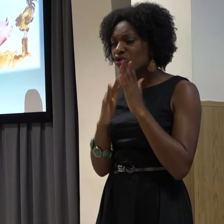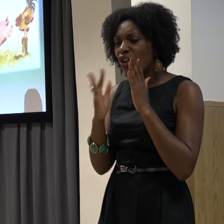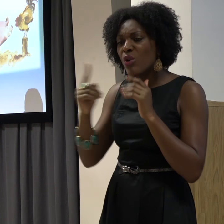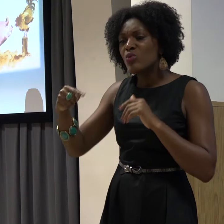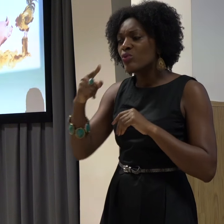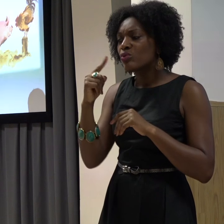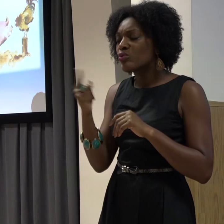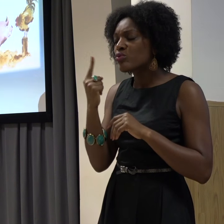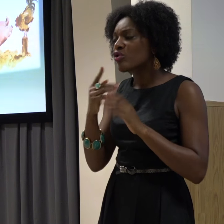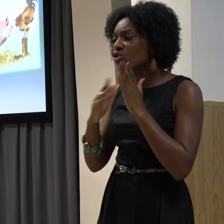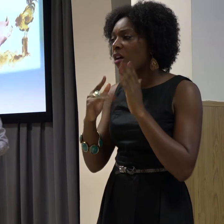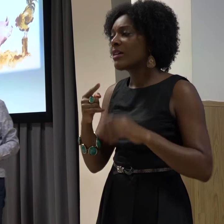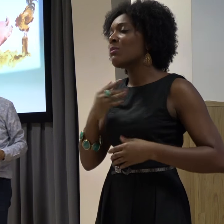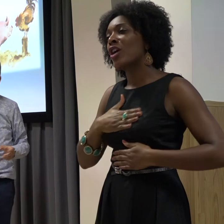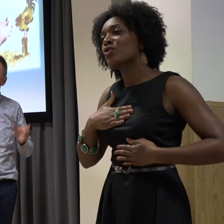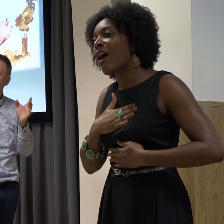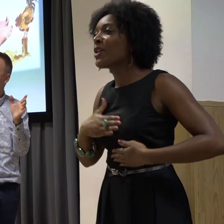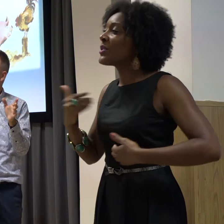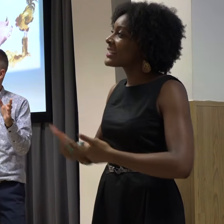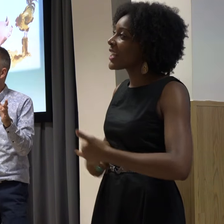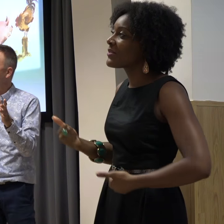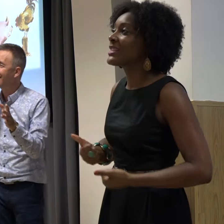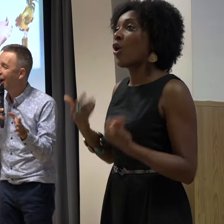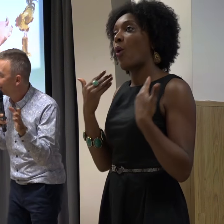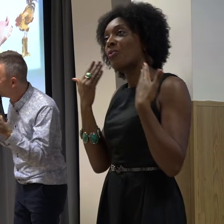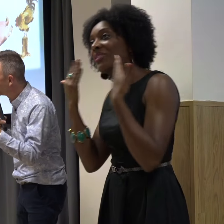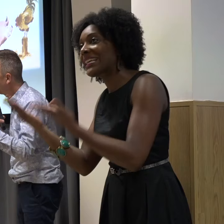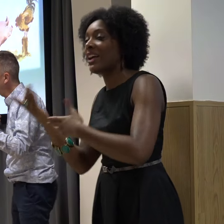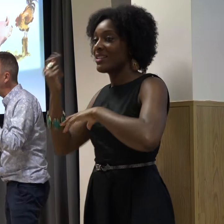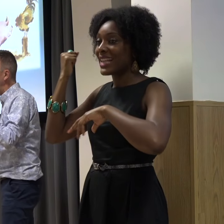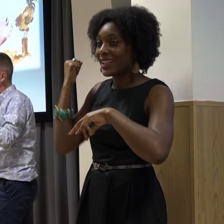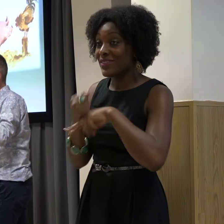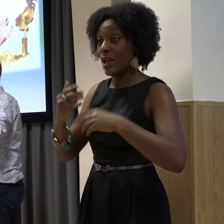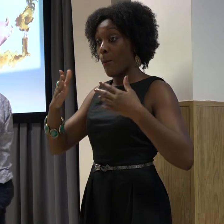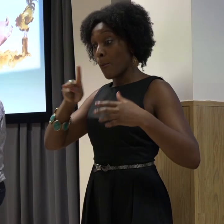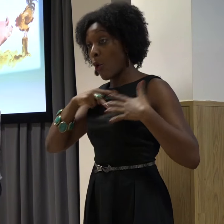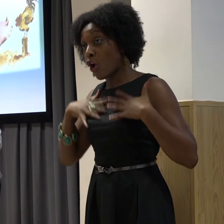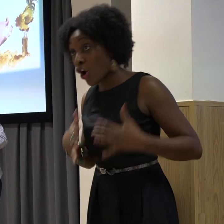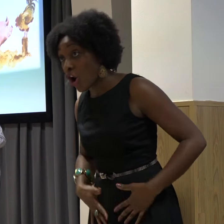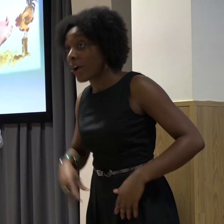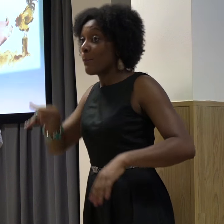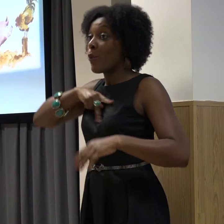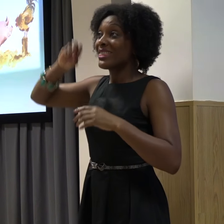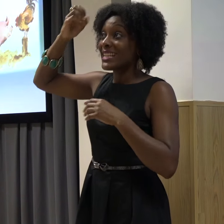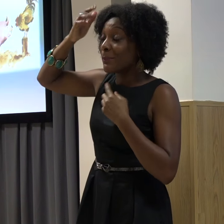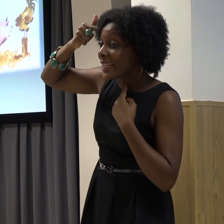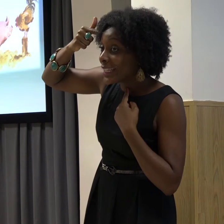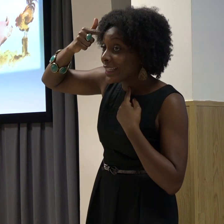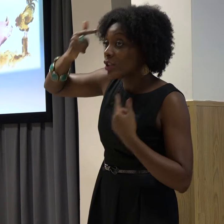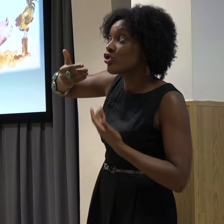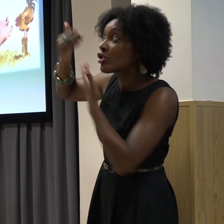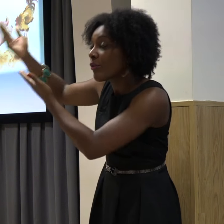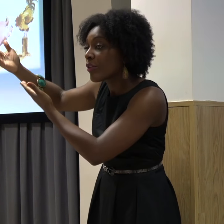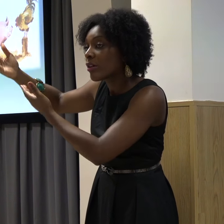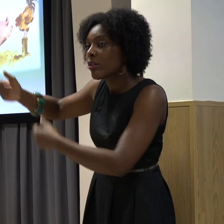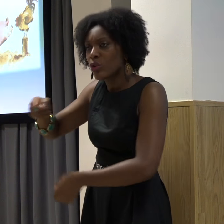service d'offrir en sacrifice mon corps et mon esprit. » Est-ce que vous êtes heureux d'offrir